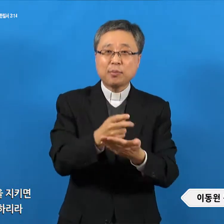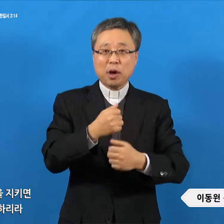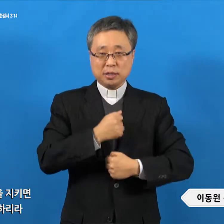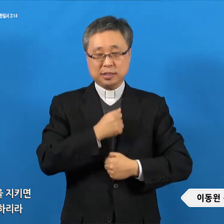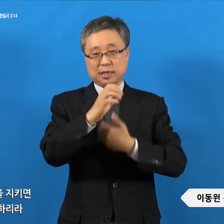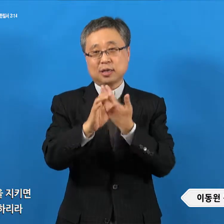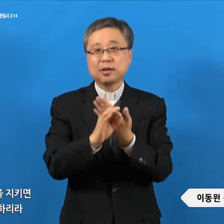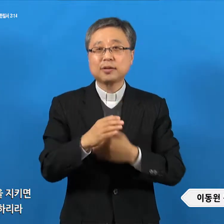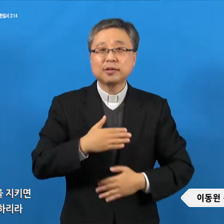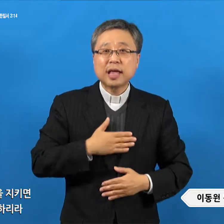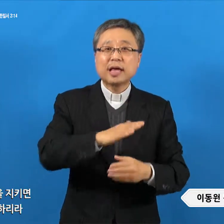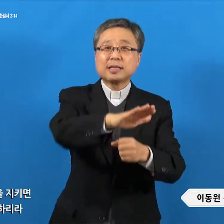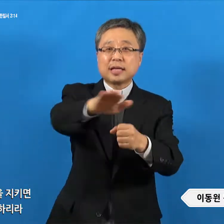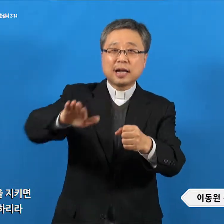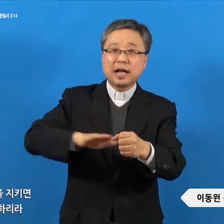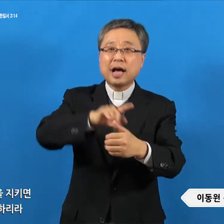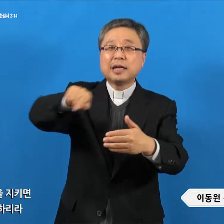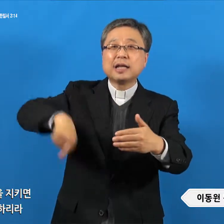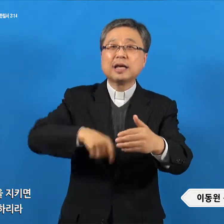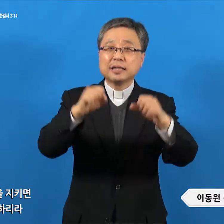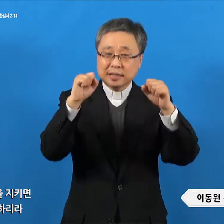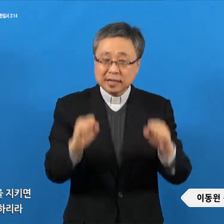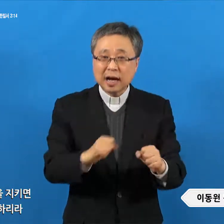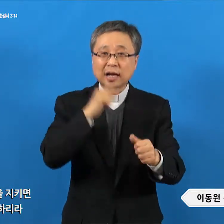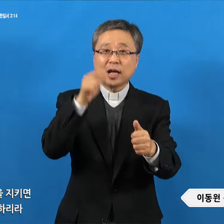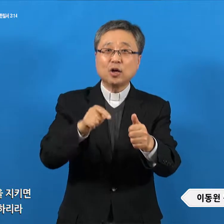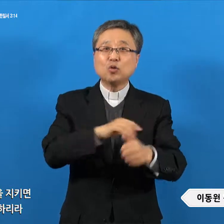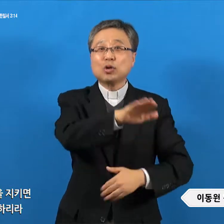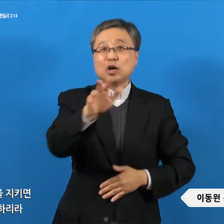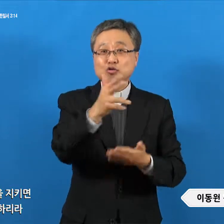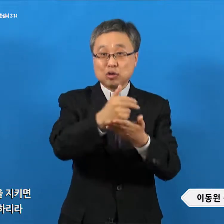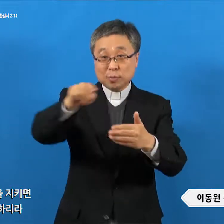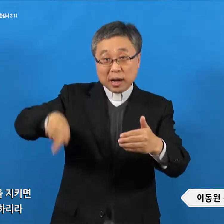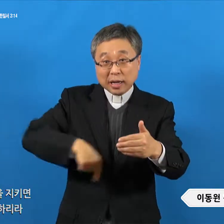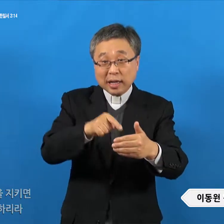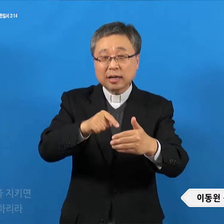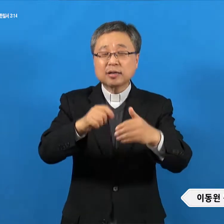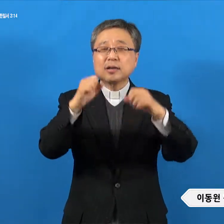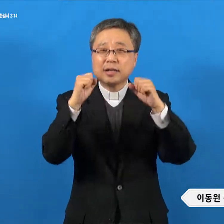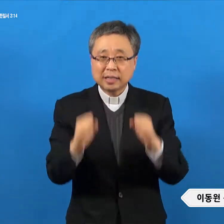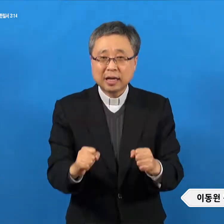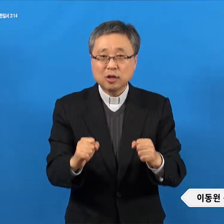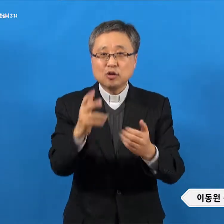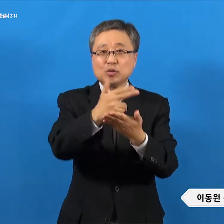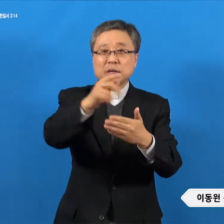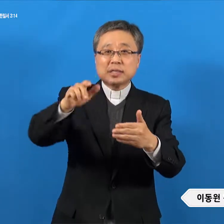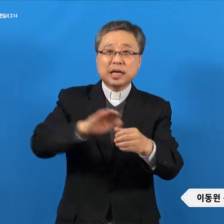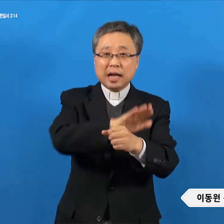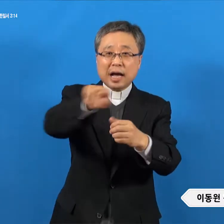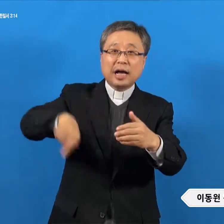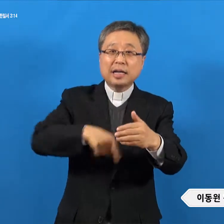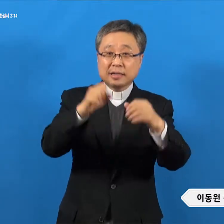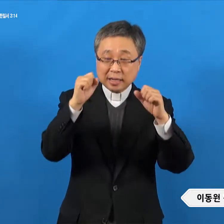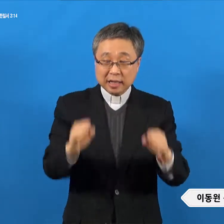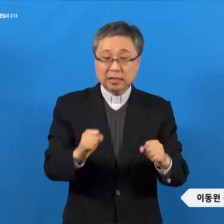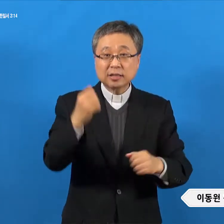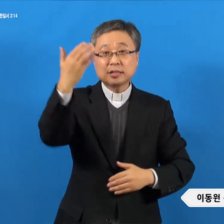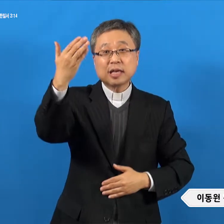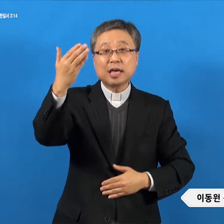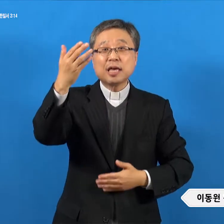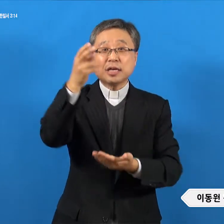지키면 내 사랑 안에 거하라. 우리가 주님 안에 거한다. 그분의 사랑 안에 거한다. 그것은 그의 계명을 지키는